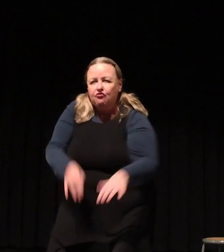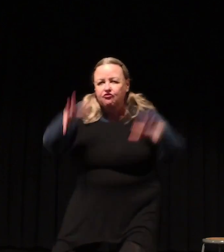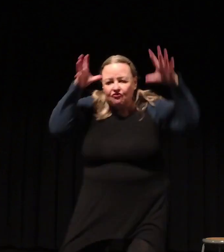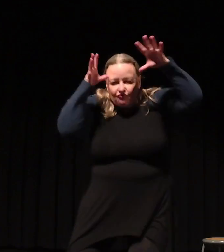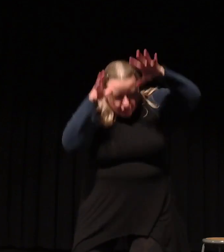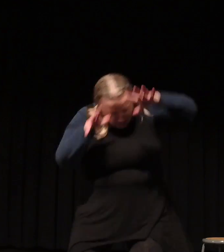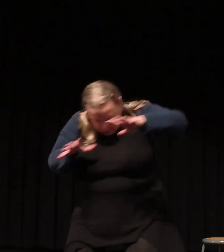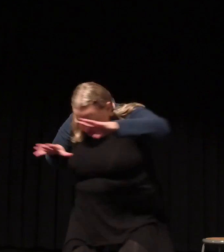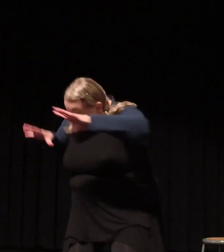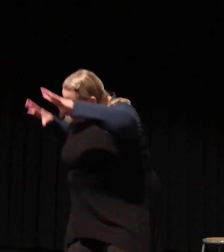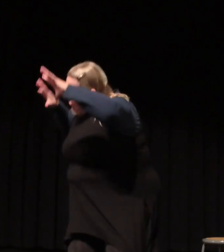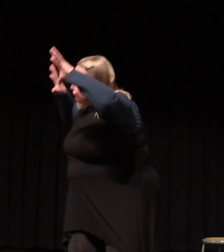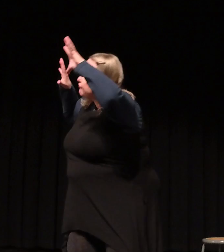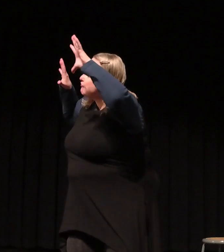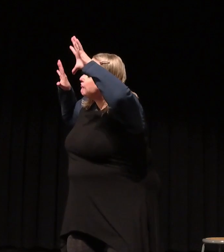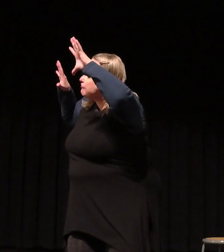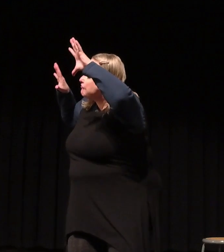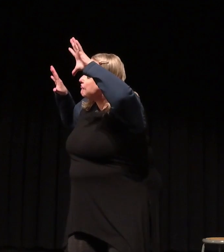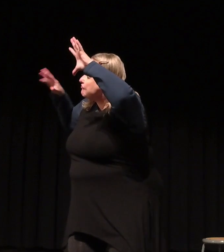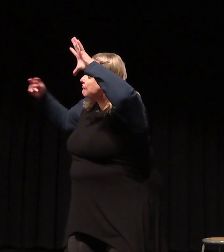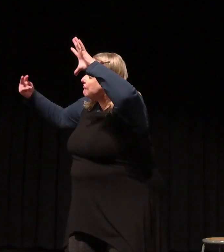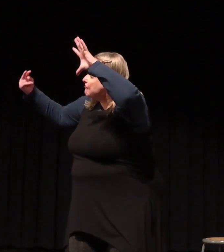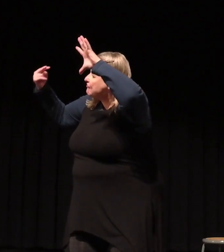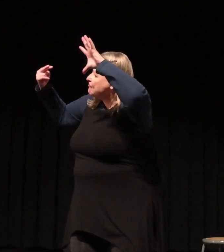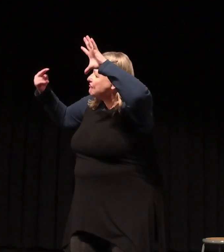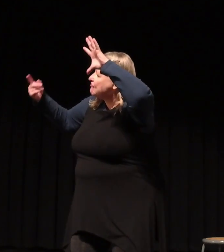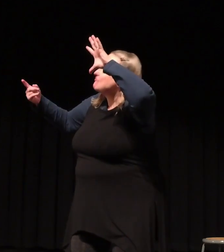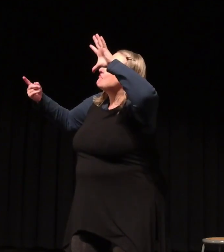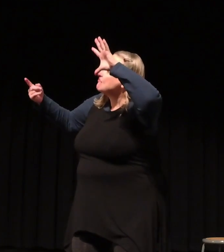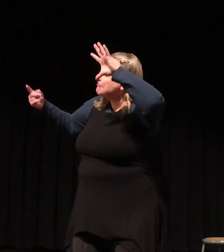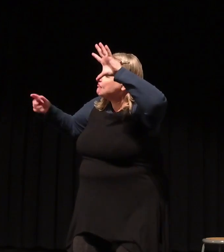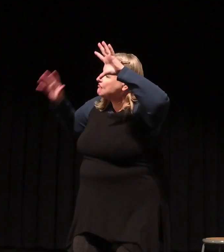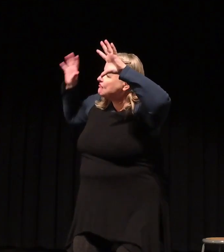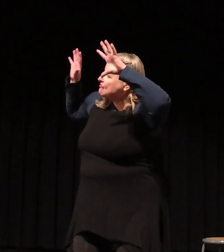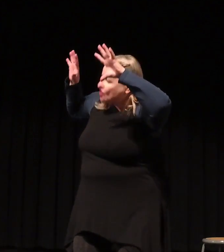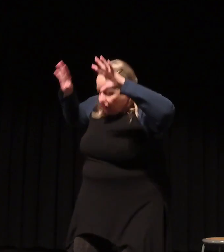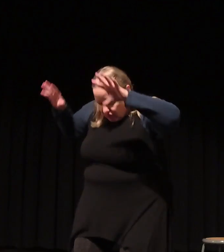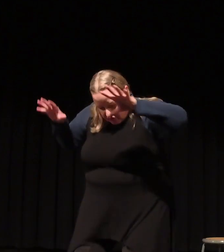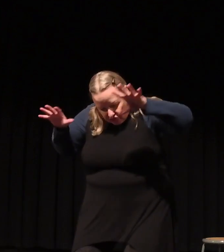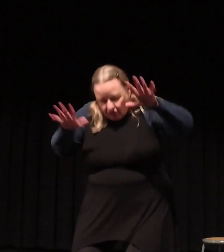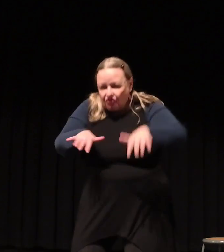la forêt. Oh là là, avez-vous ça? Avez-vous ça, ce chevreuil?